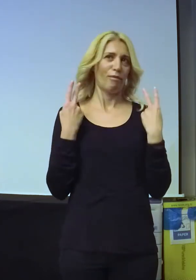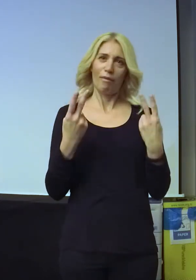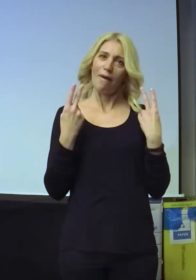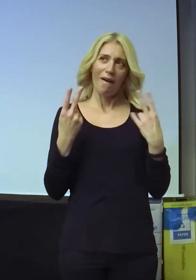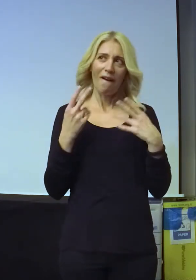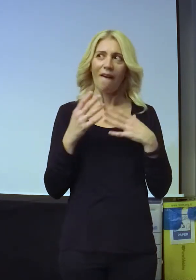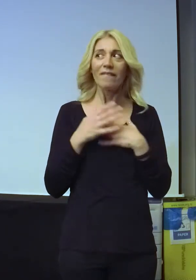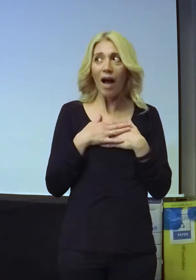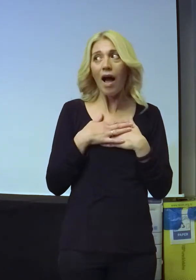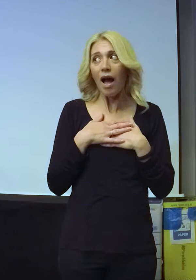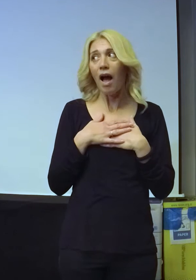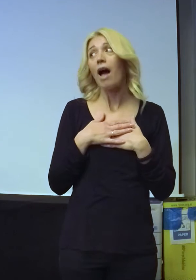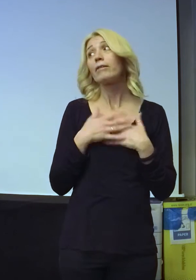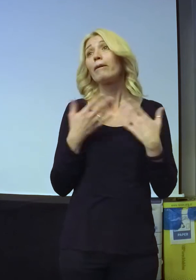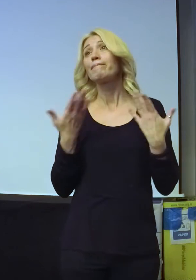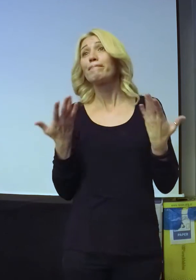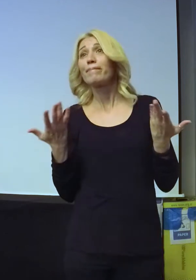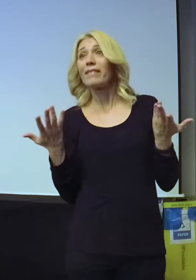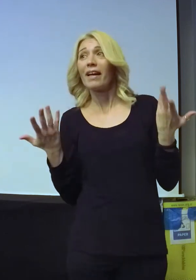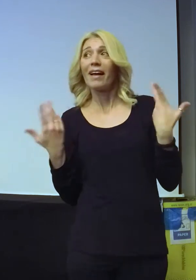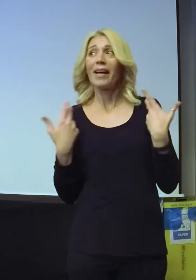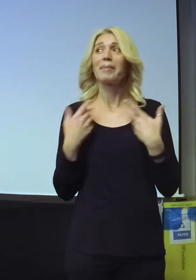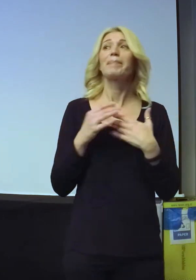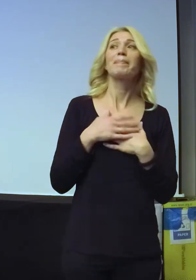puno znači, što kao